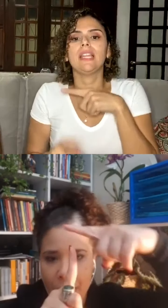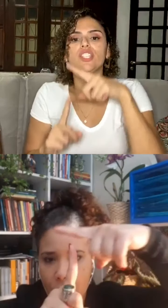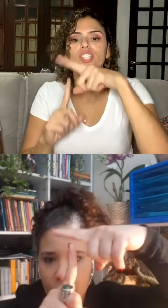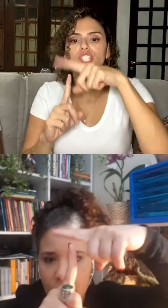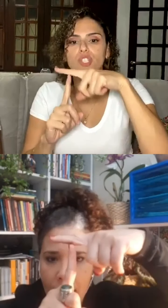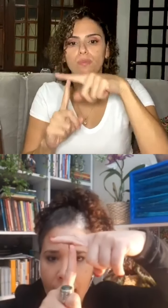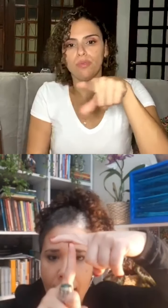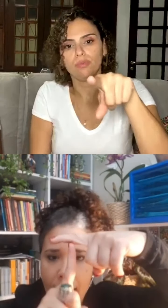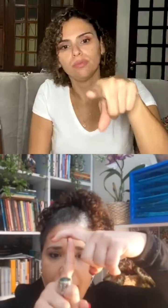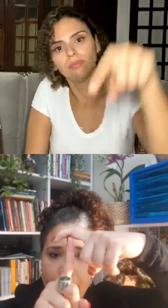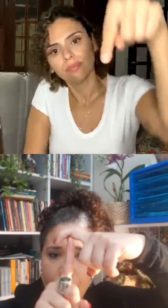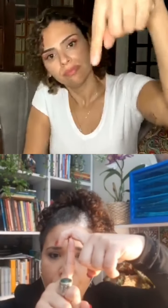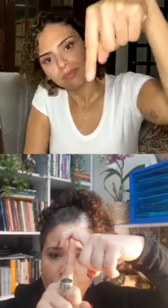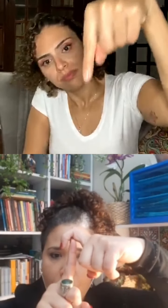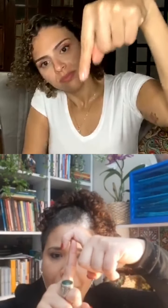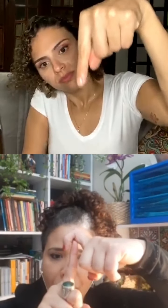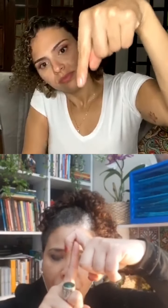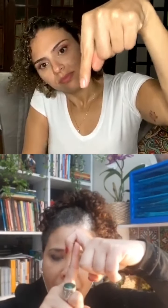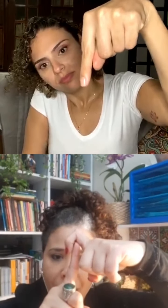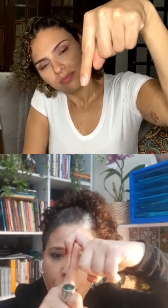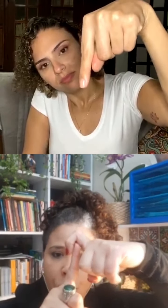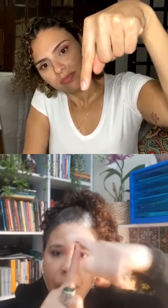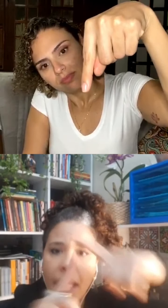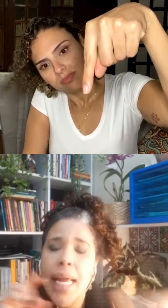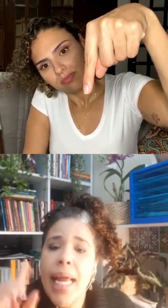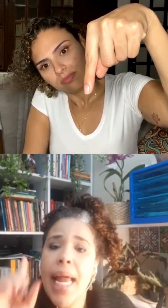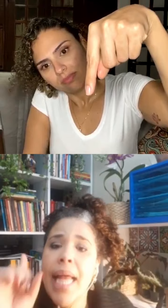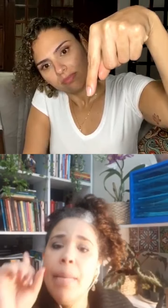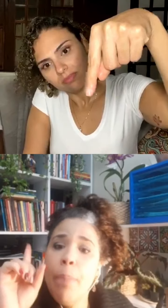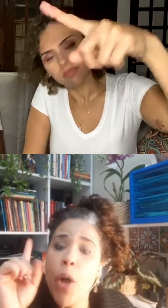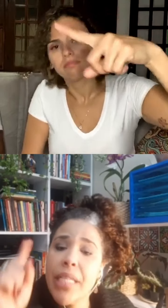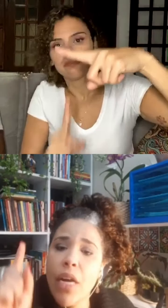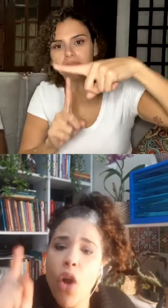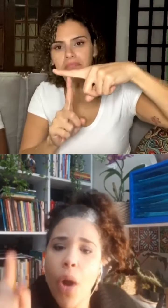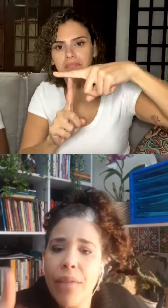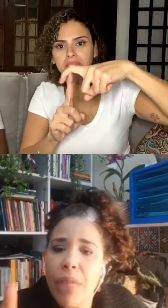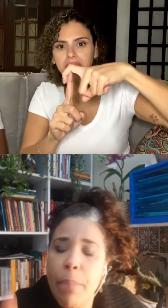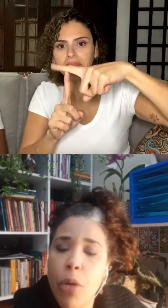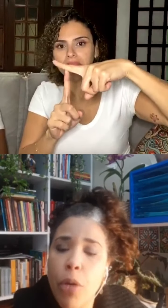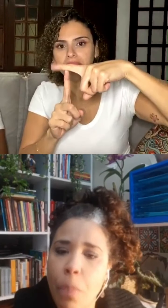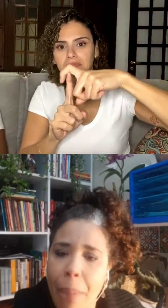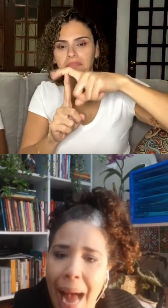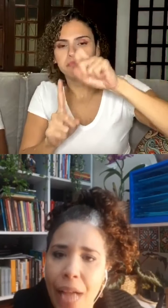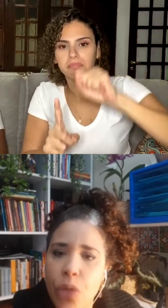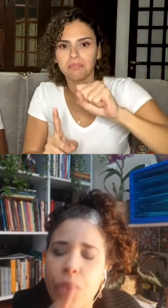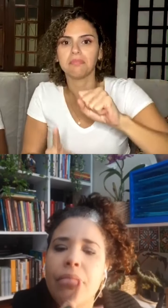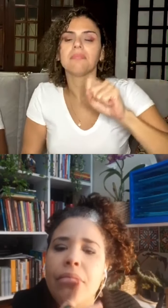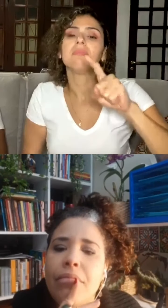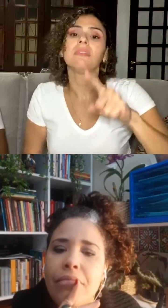formato T, ele pode ter o formato ferradura, ele pode ser colocado depois do